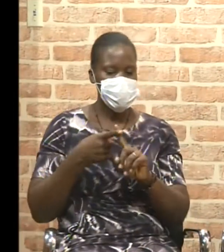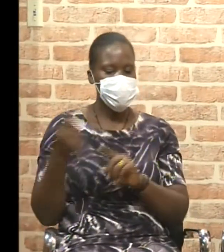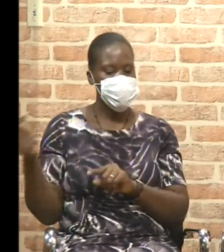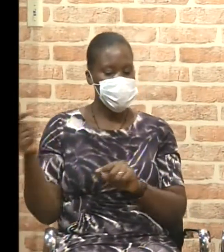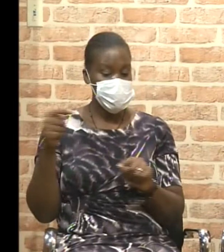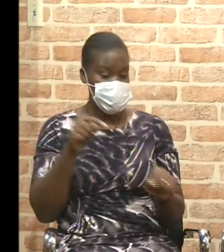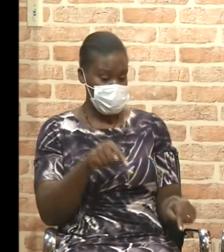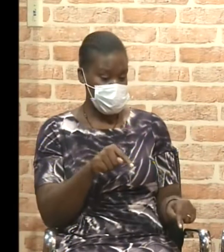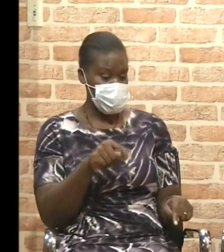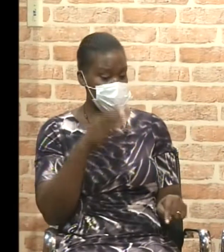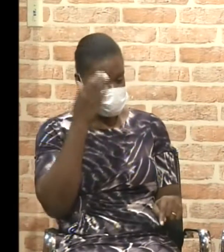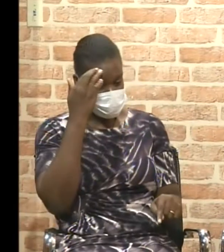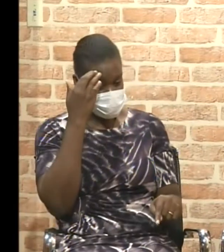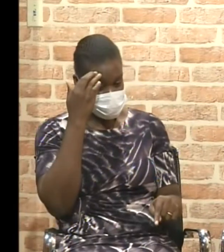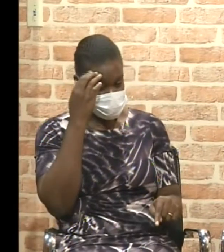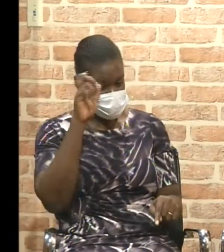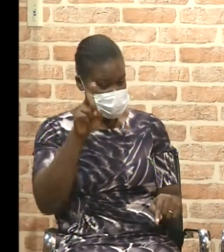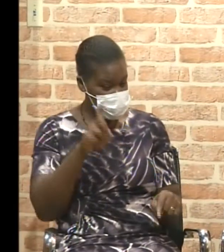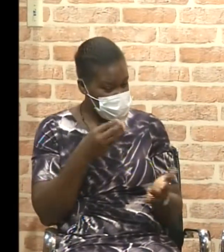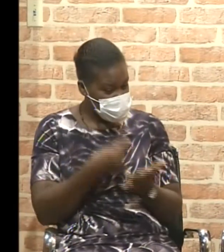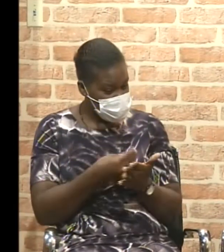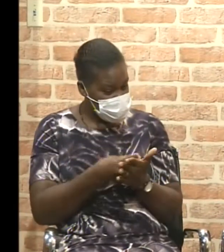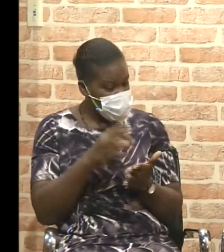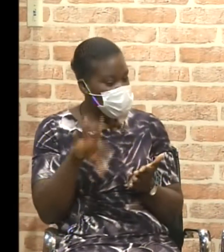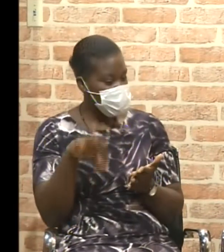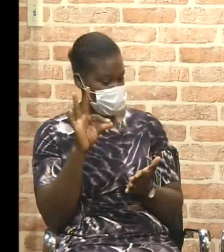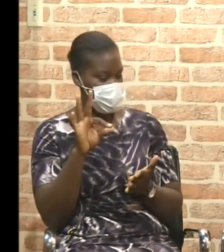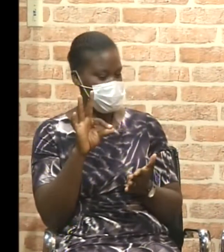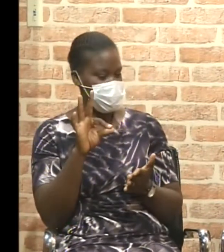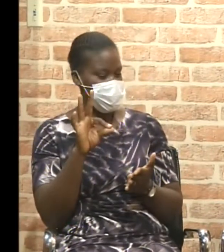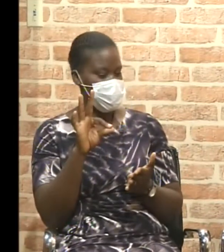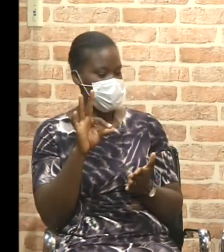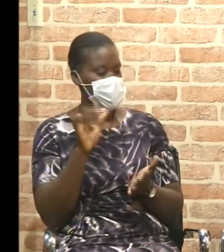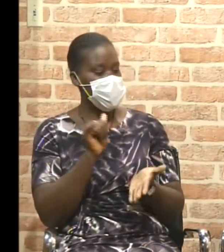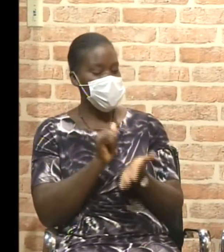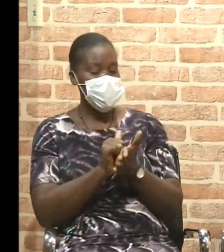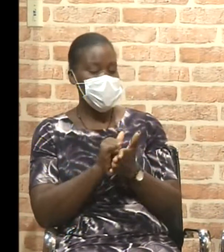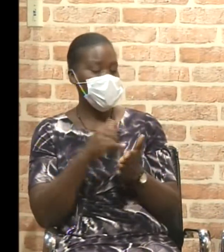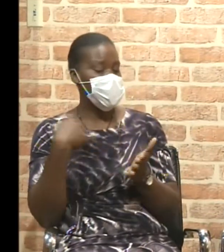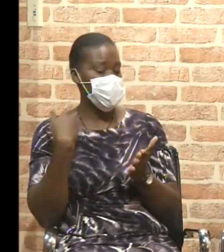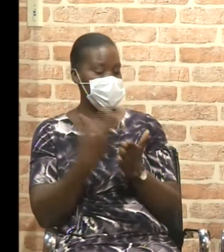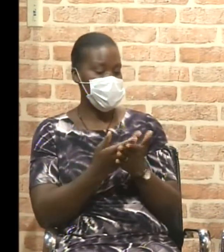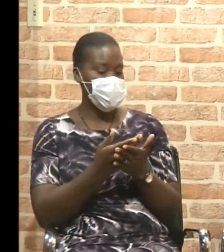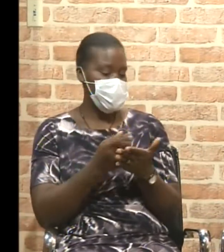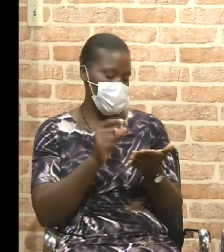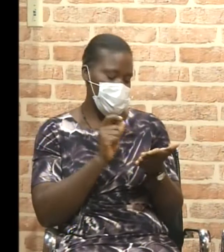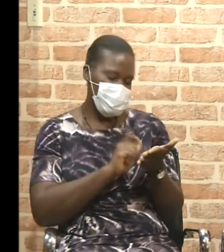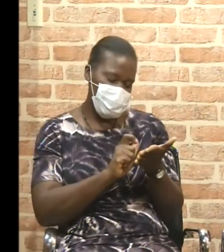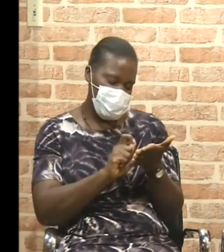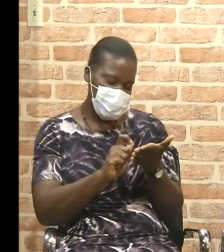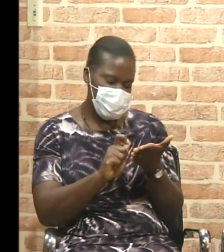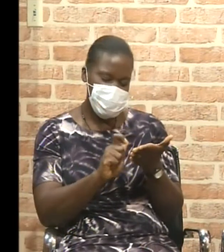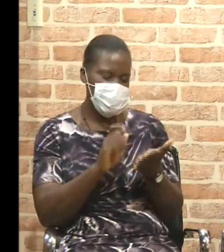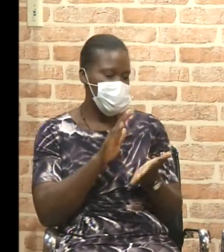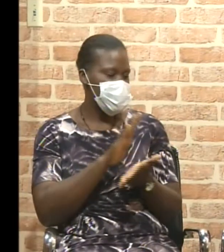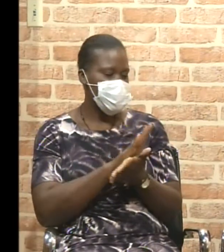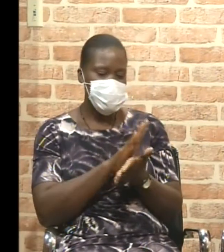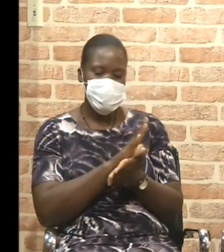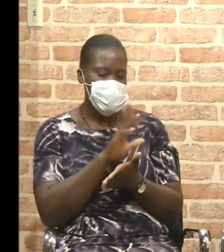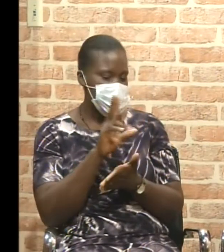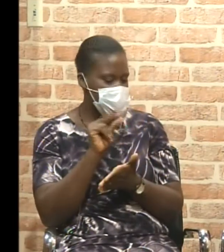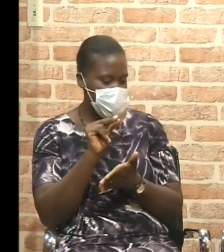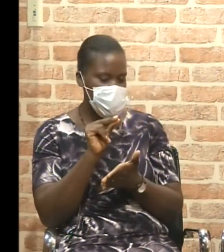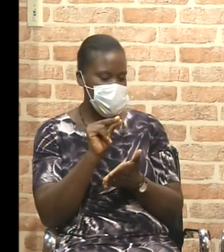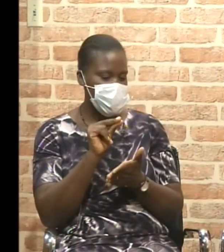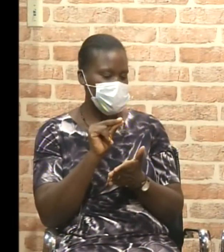il gon corps que le besoin l'a joindre. Pas oublier nous même nous passer un chèque Donc toute dépense, tout ça qui est capable de